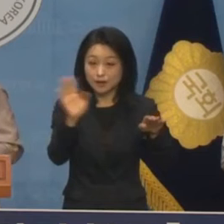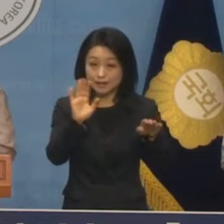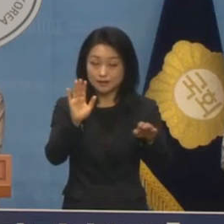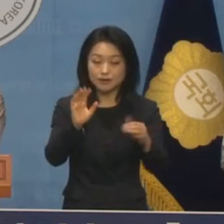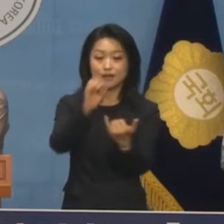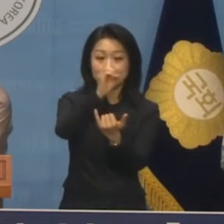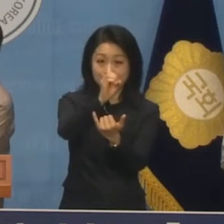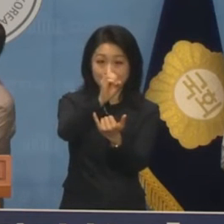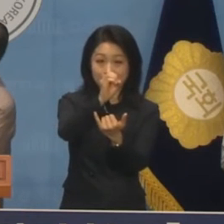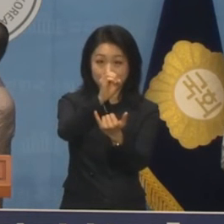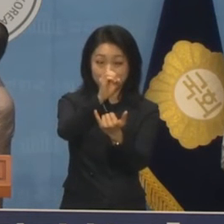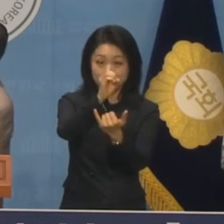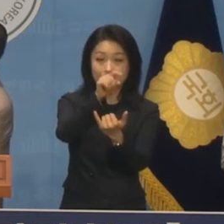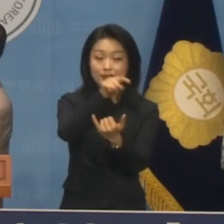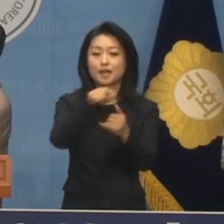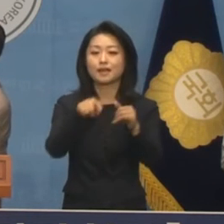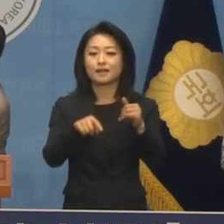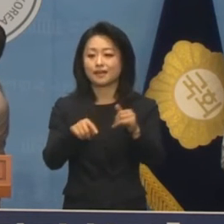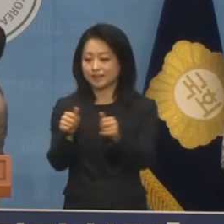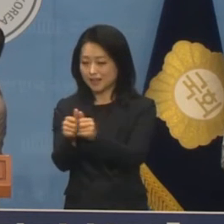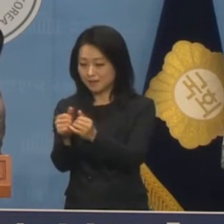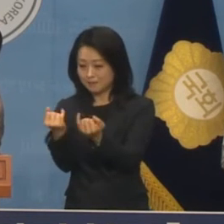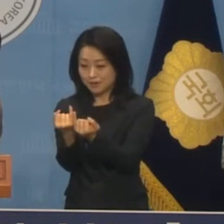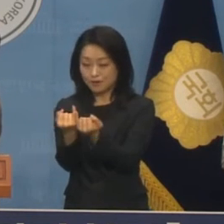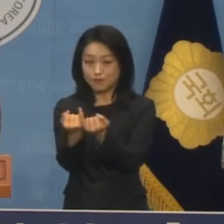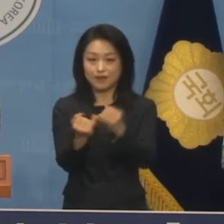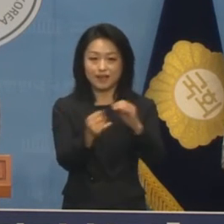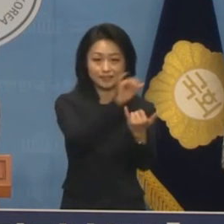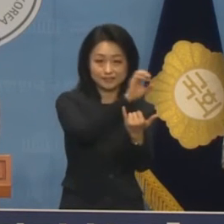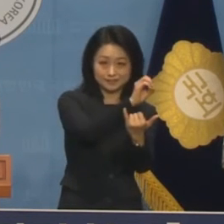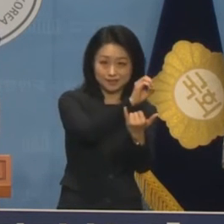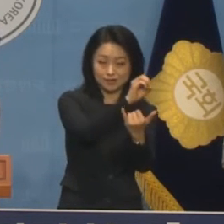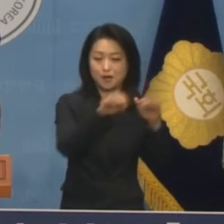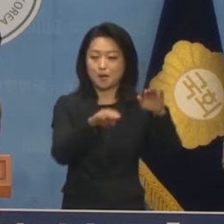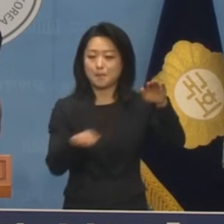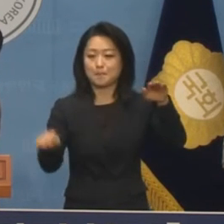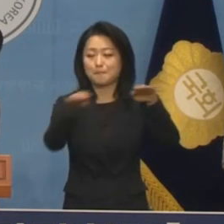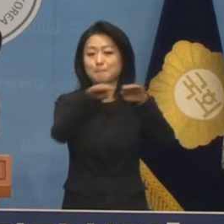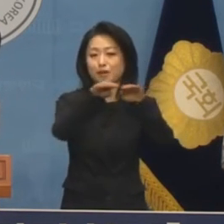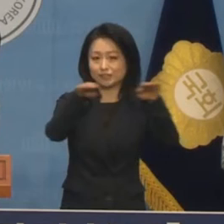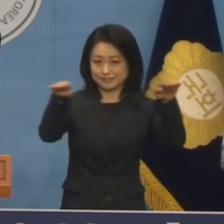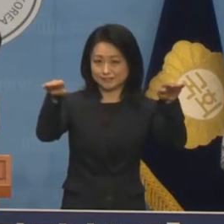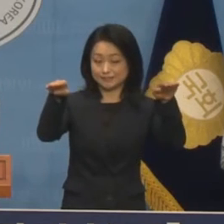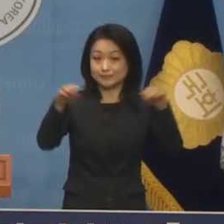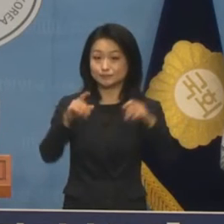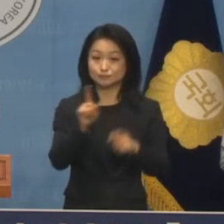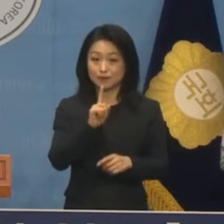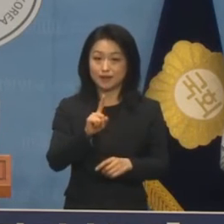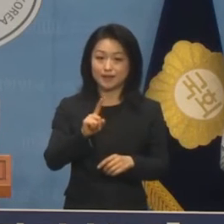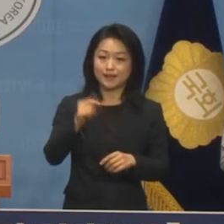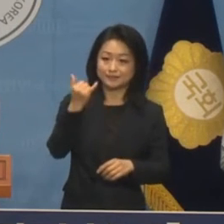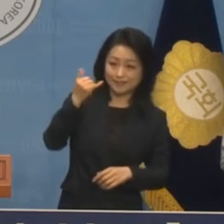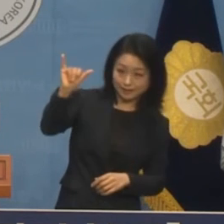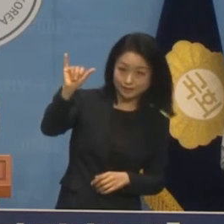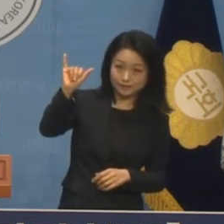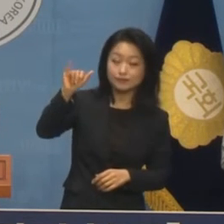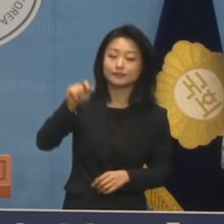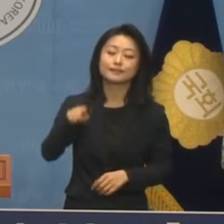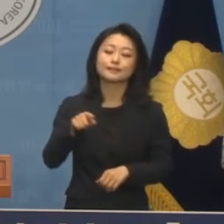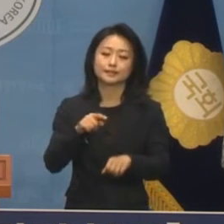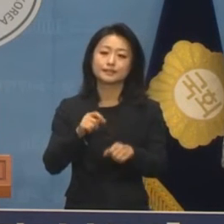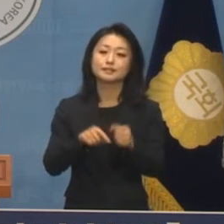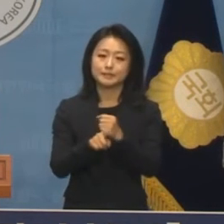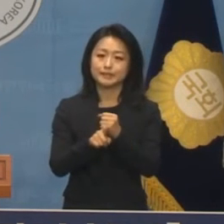다르다. 이걸 말씀을 드립니다. 이 성평등은 사회적 성인 젠더를 얘기합니다. 우리가